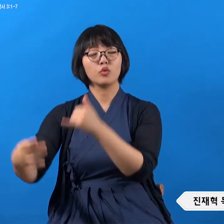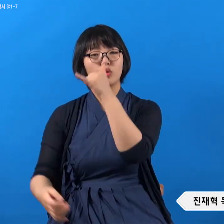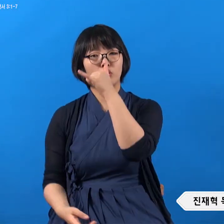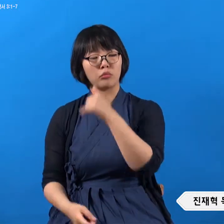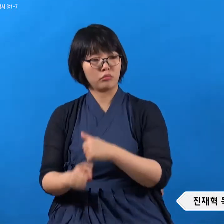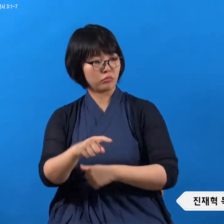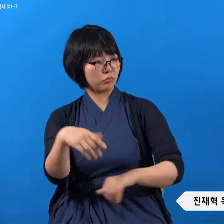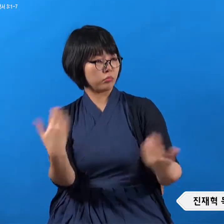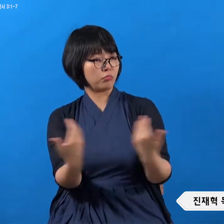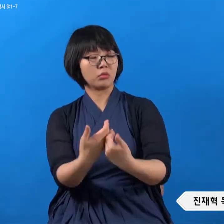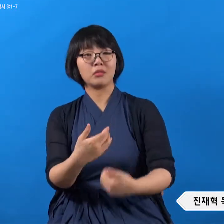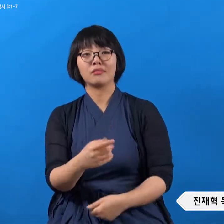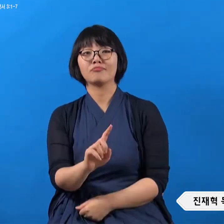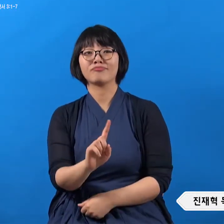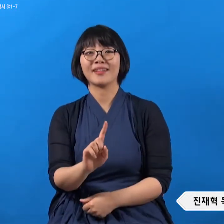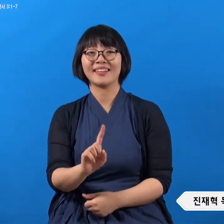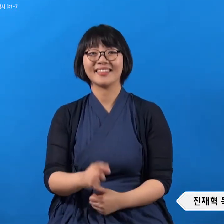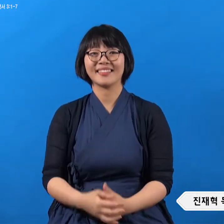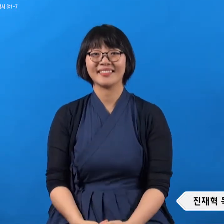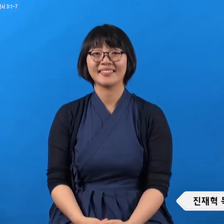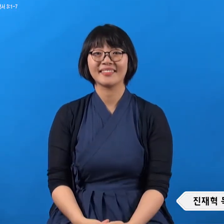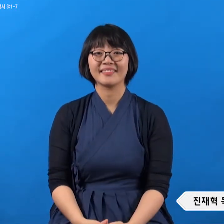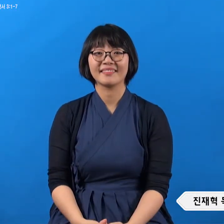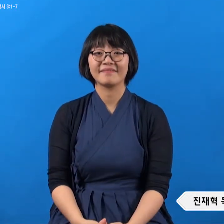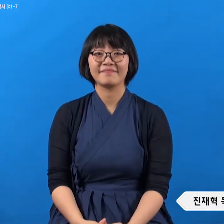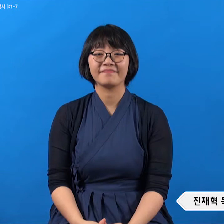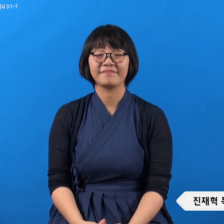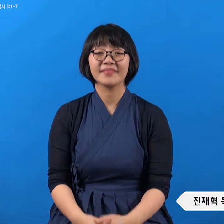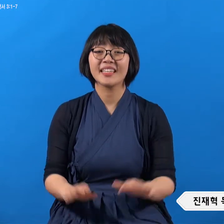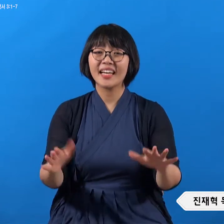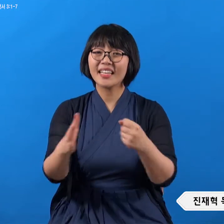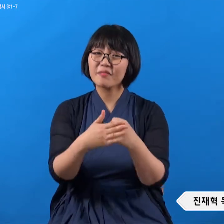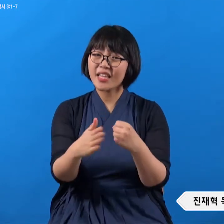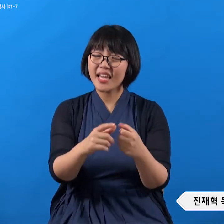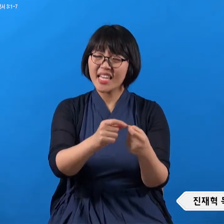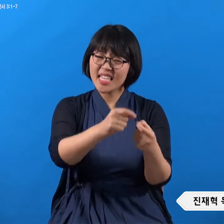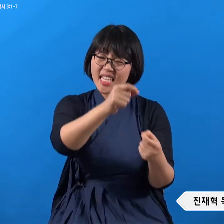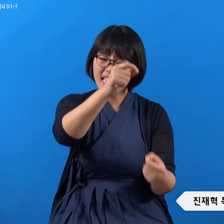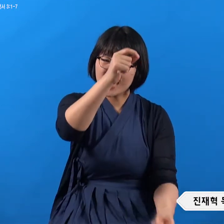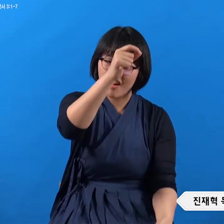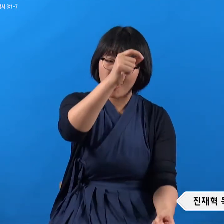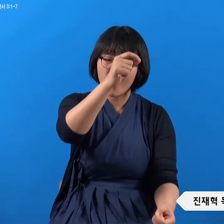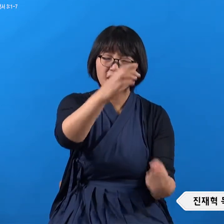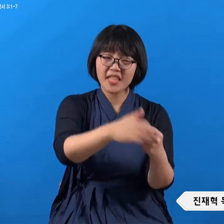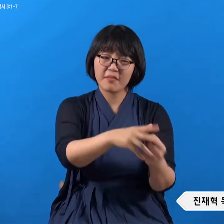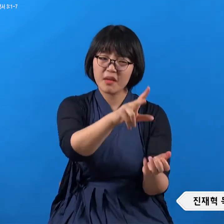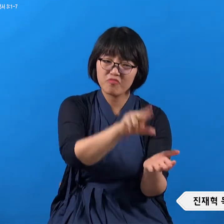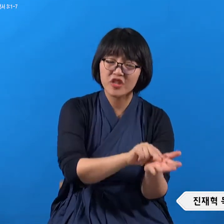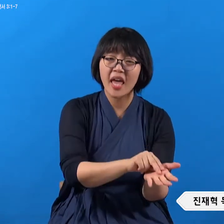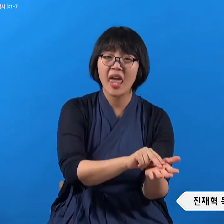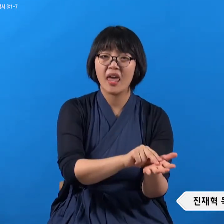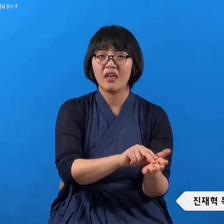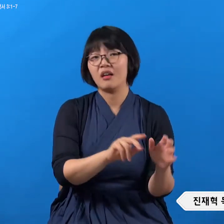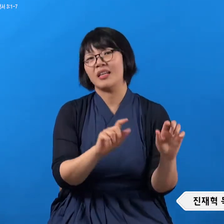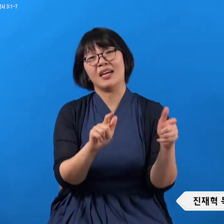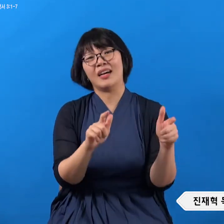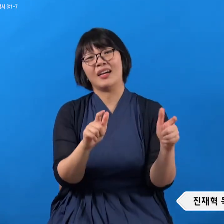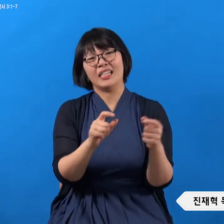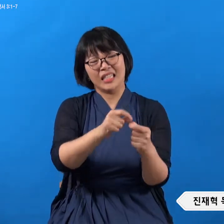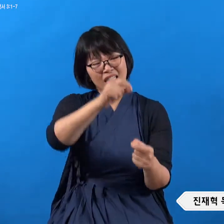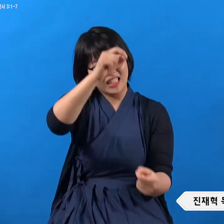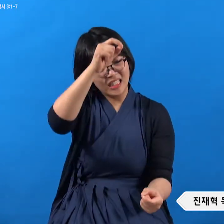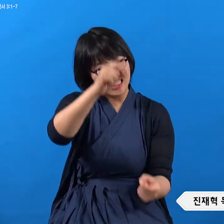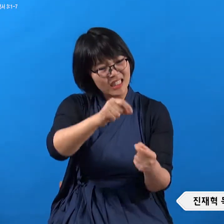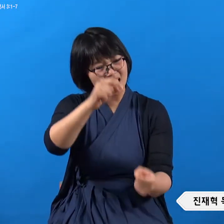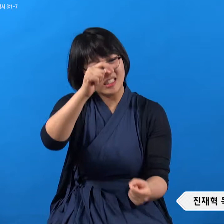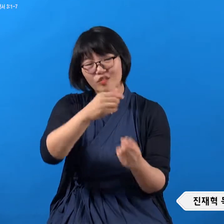4구절이 사용됐던 것을 보게 됩니다. 그러므로 그 구절의 크기가 어떤 이슈를 말하고